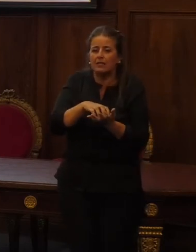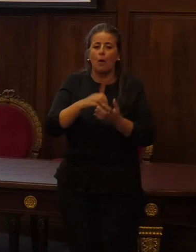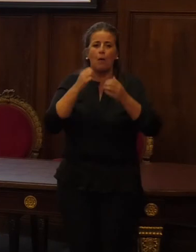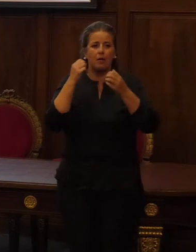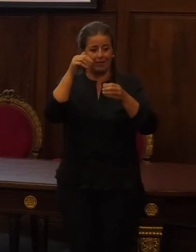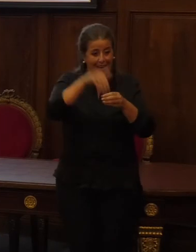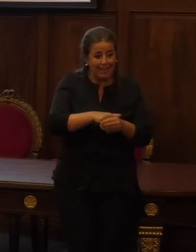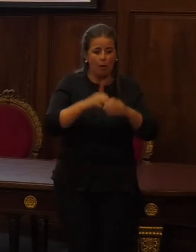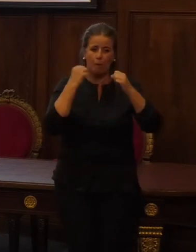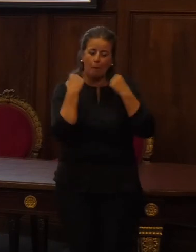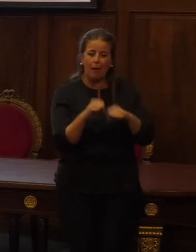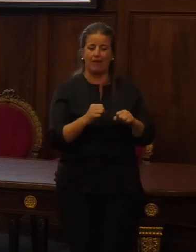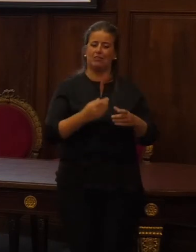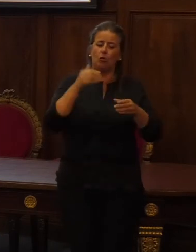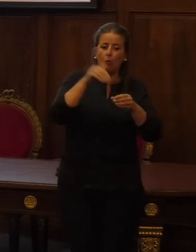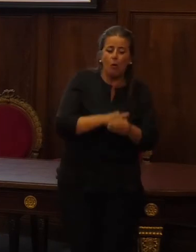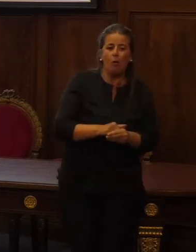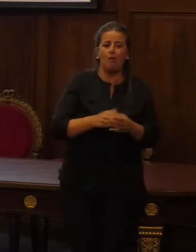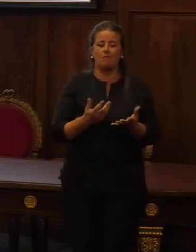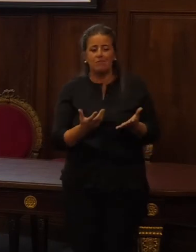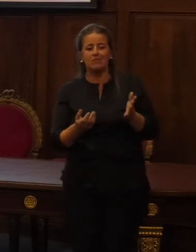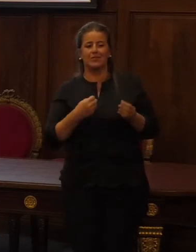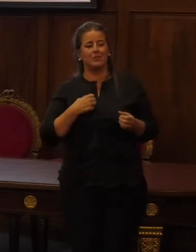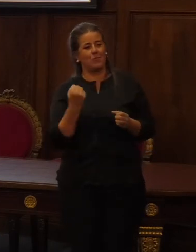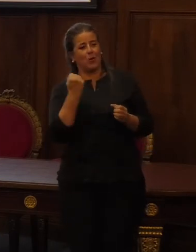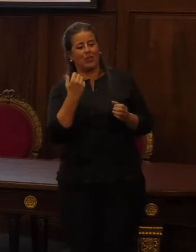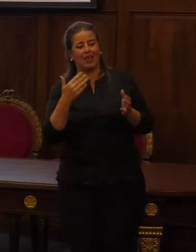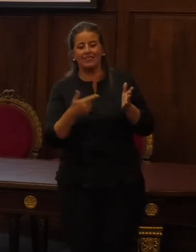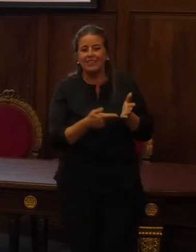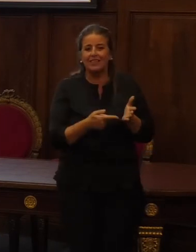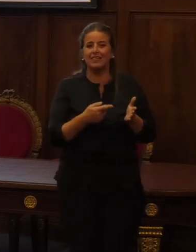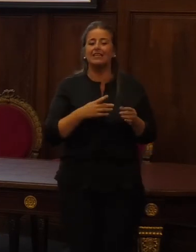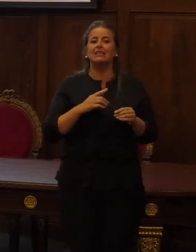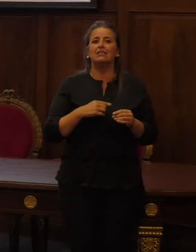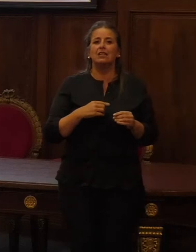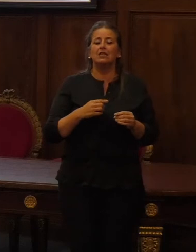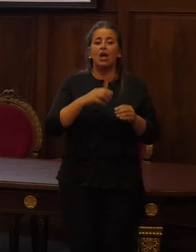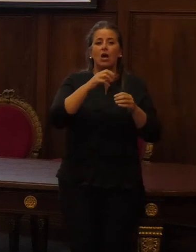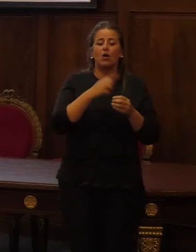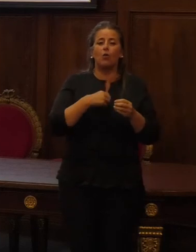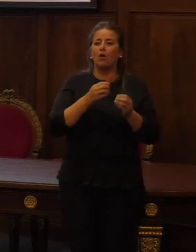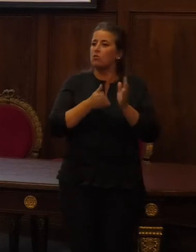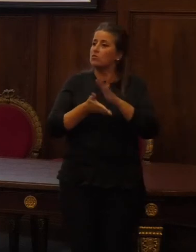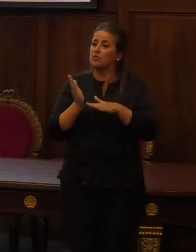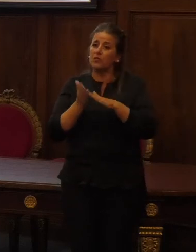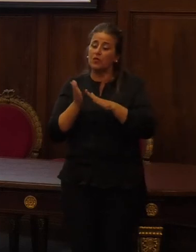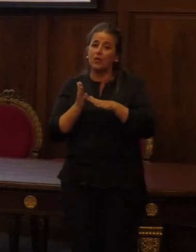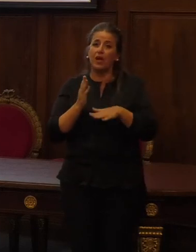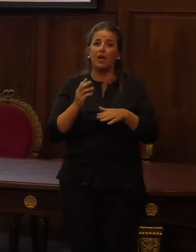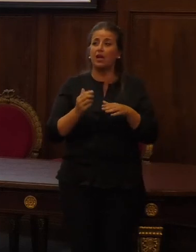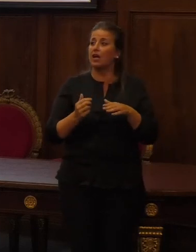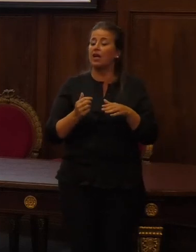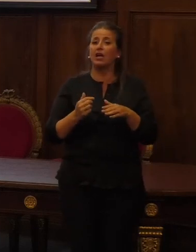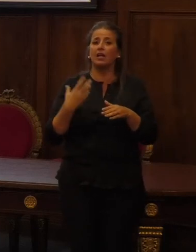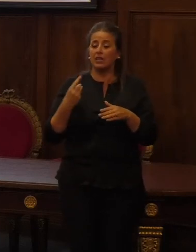práctico y simbólico. Y los locales tuvieron mucho que ver con eso. Cuando se fue el rector, me